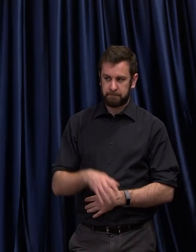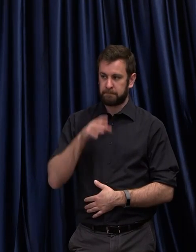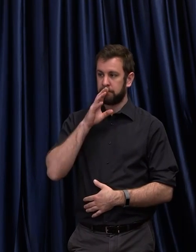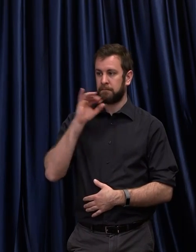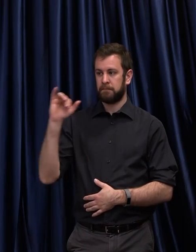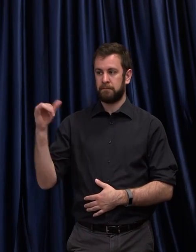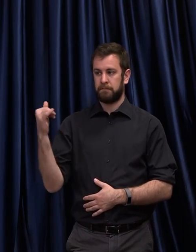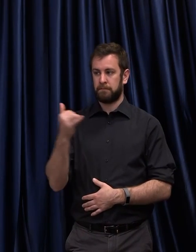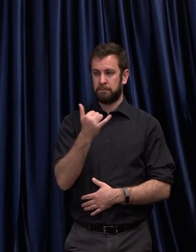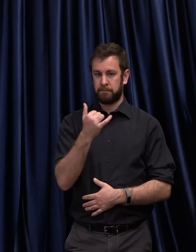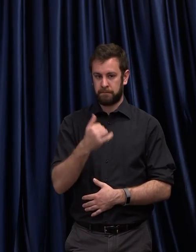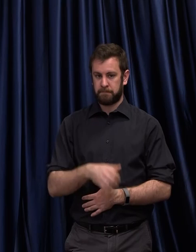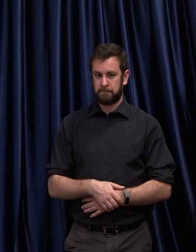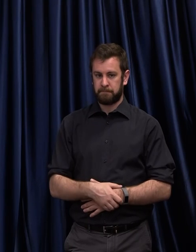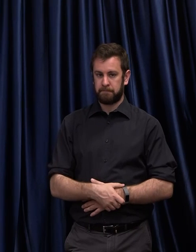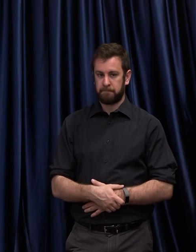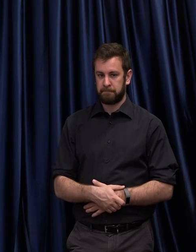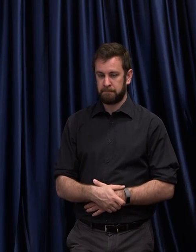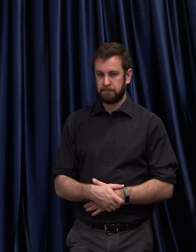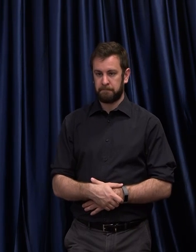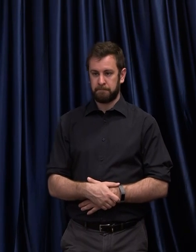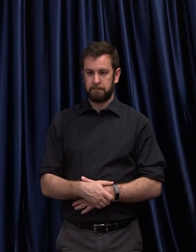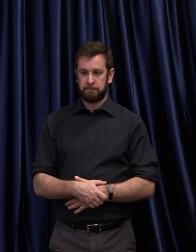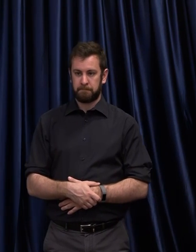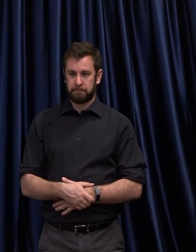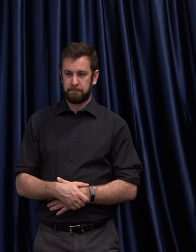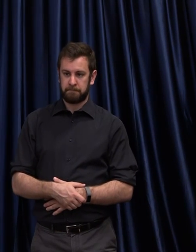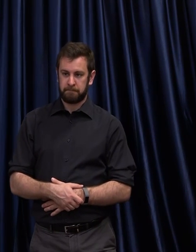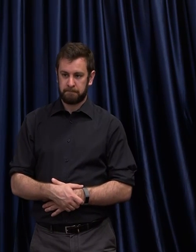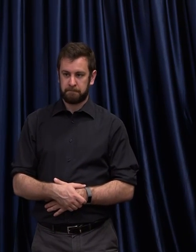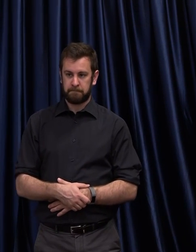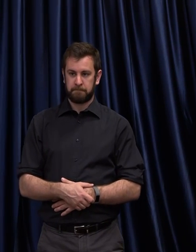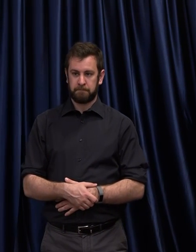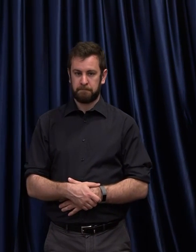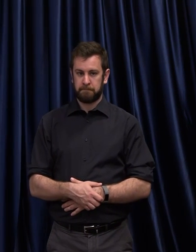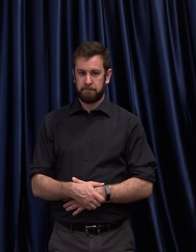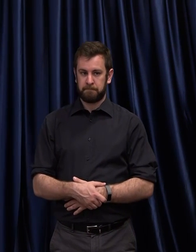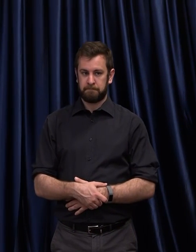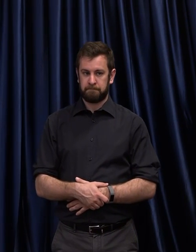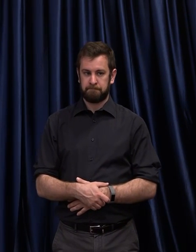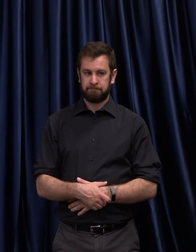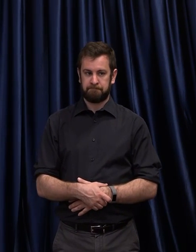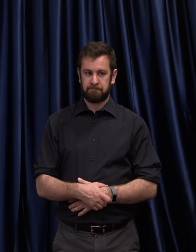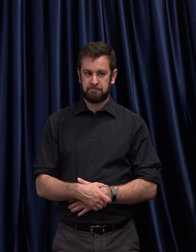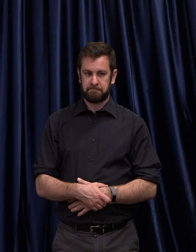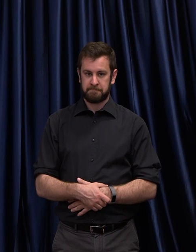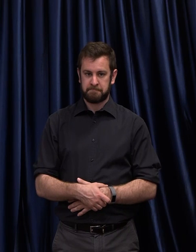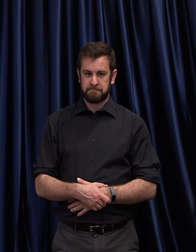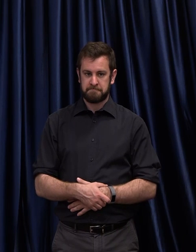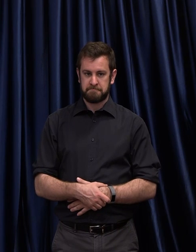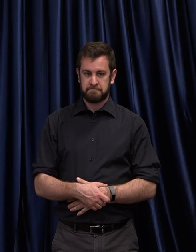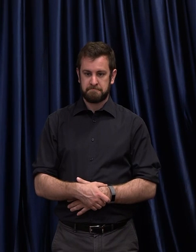الحمد لله الواحد الأحد الفرد الصمد الذي لم يلد ولم يولد ولم يكن له كفوا